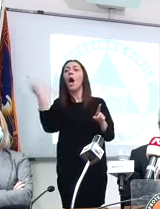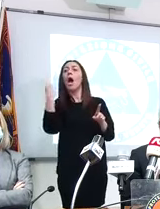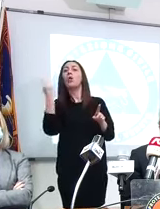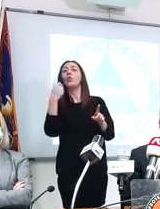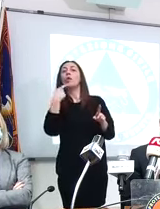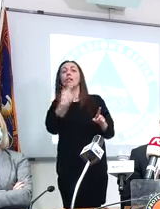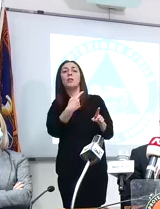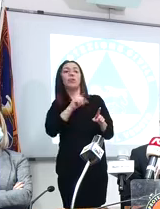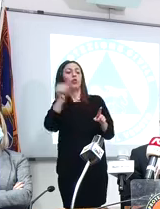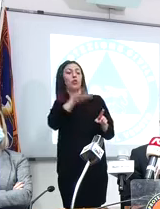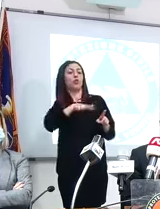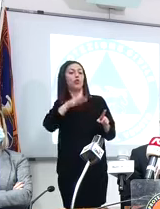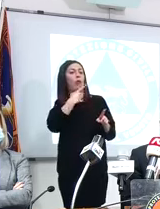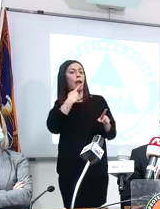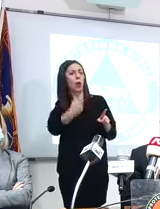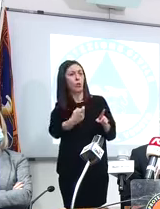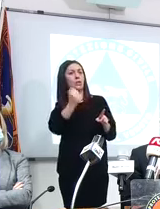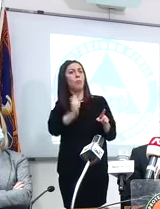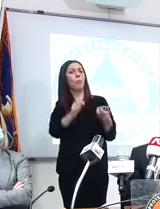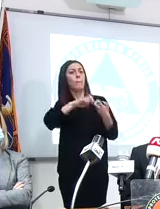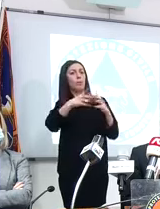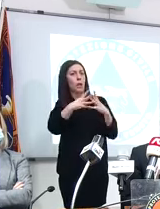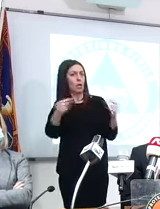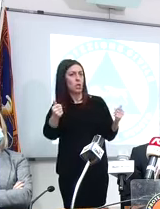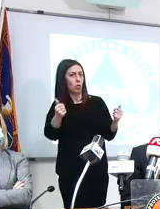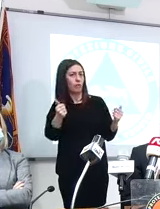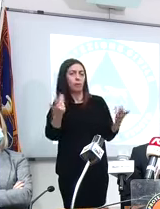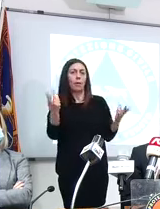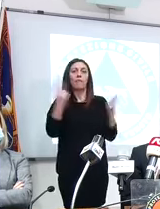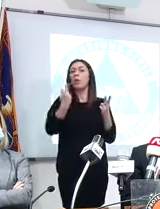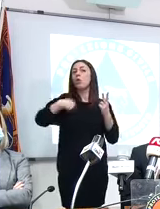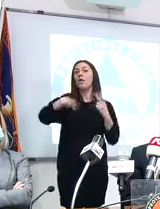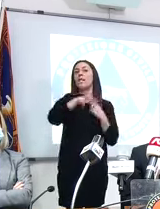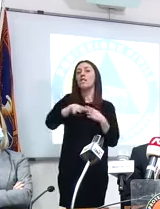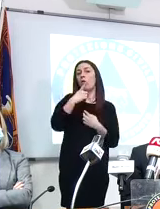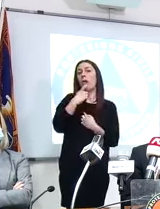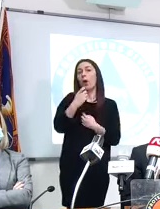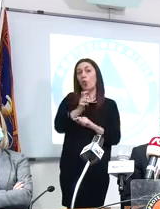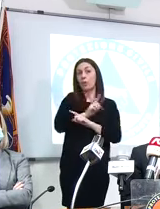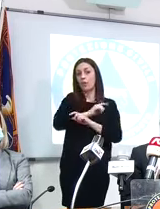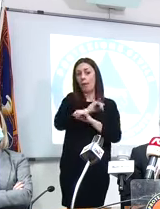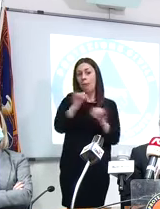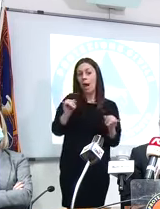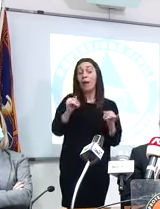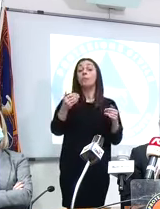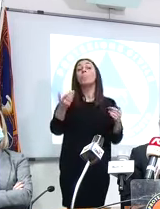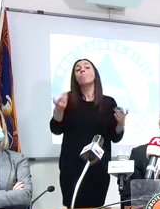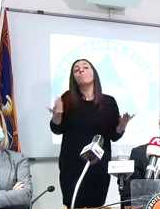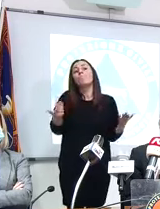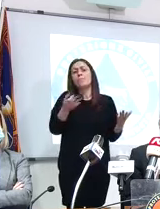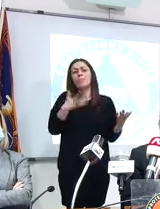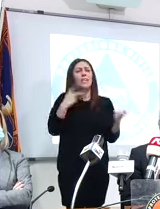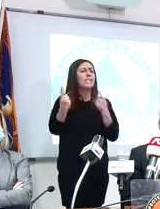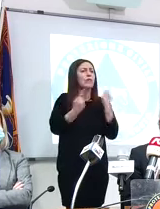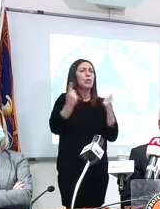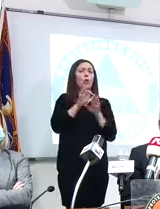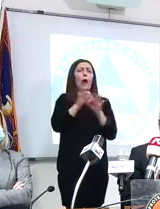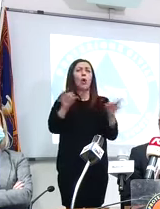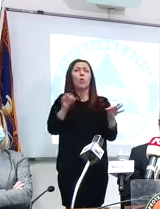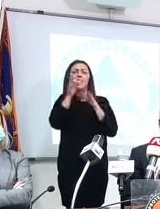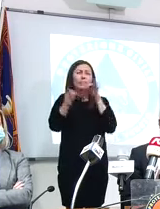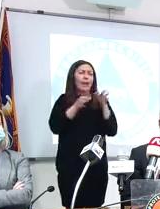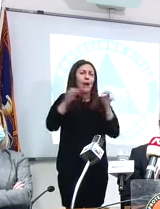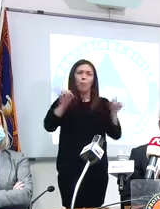problema. Noi non siamo stati zona rossa. Certo. Quindi abbiamo dei fenomeni che non hanno una spiegazione, anche